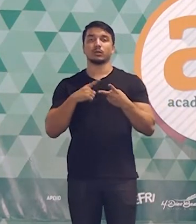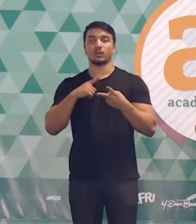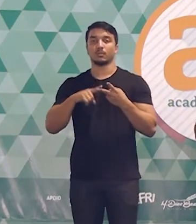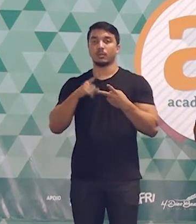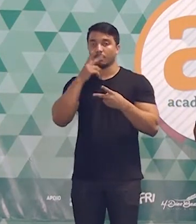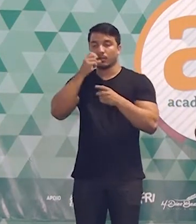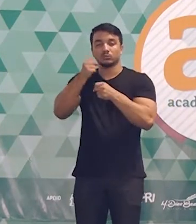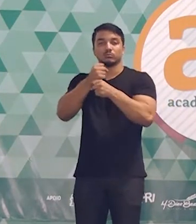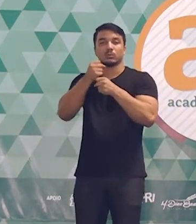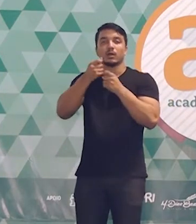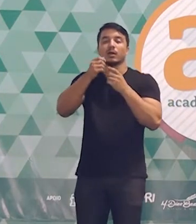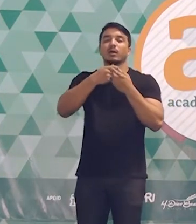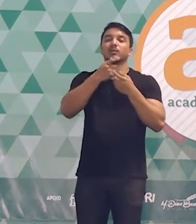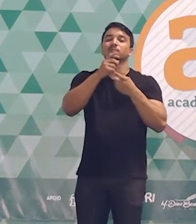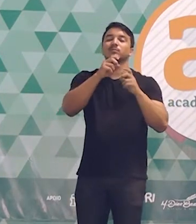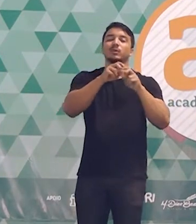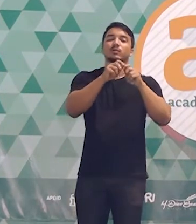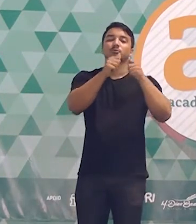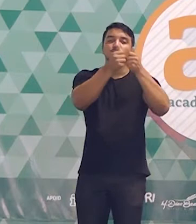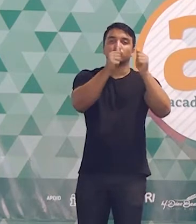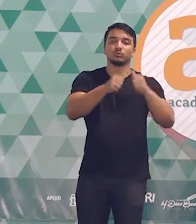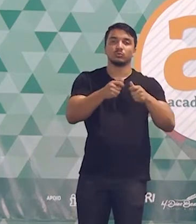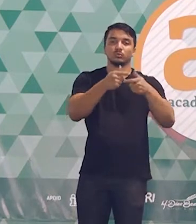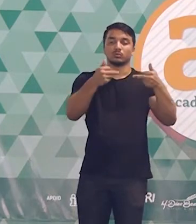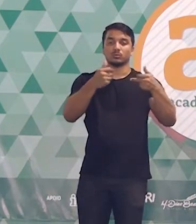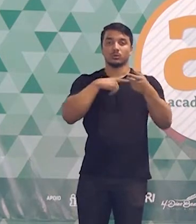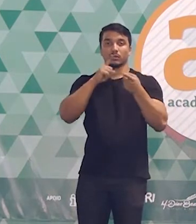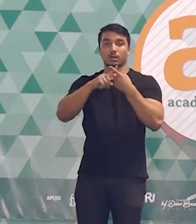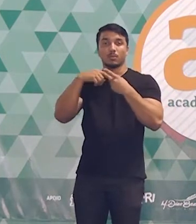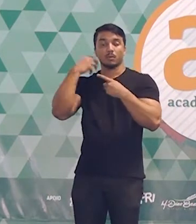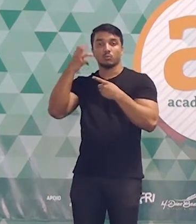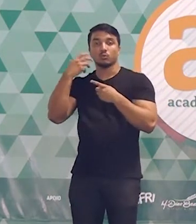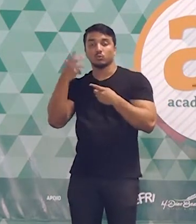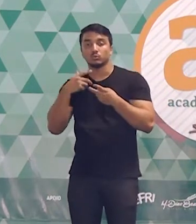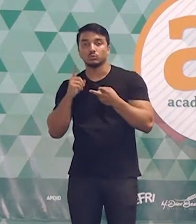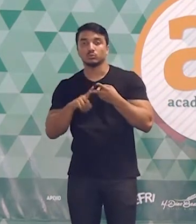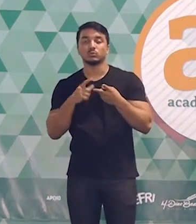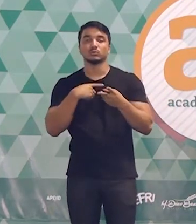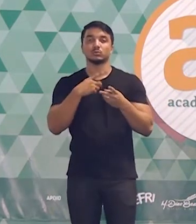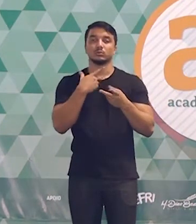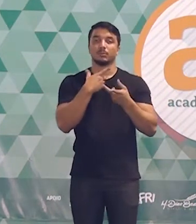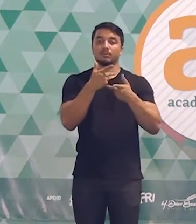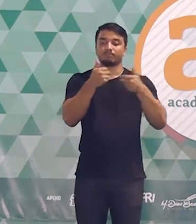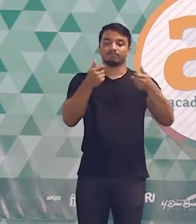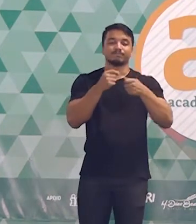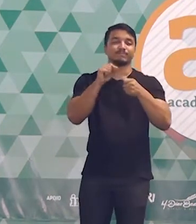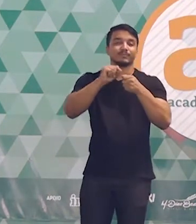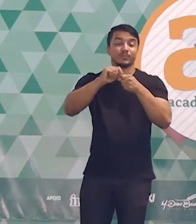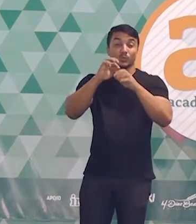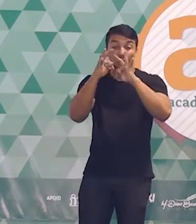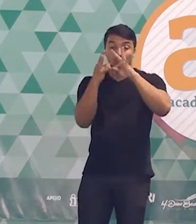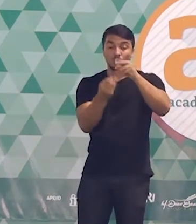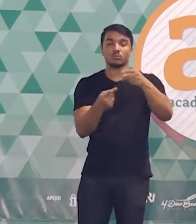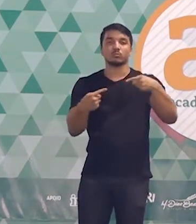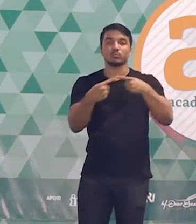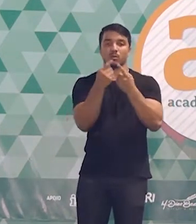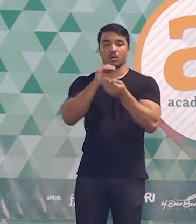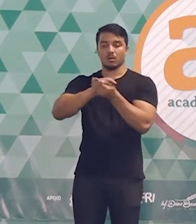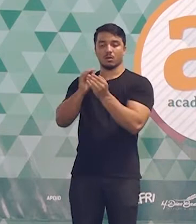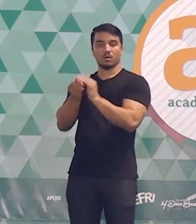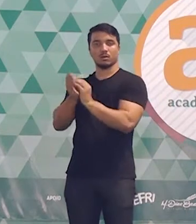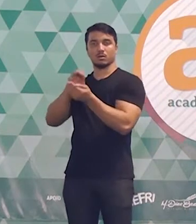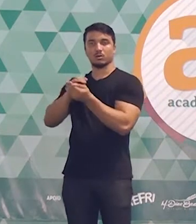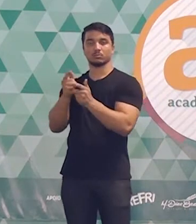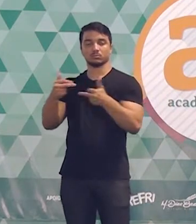a escultura, a música, a arquitetura, tudo isso estava envolvido